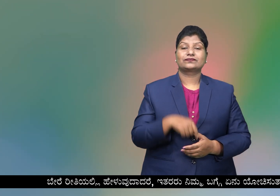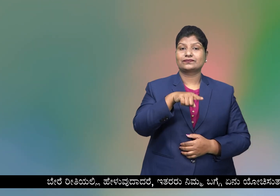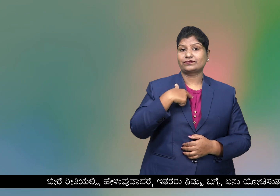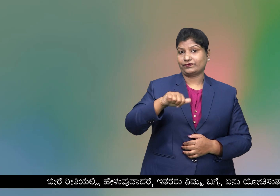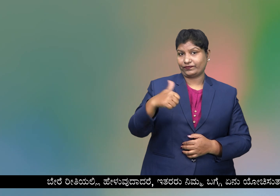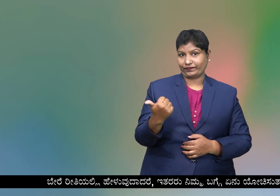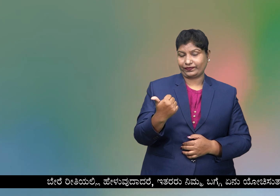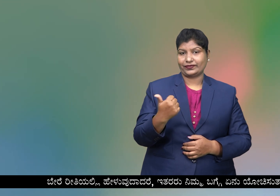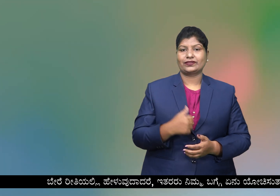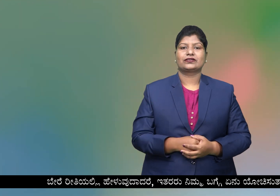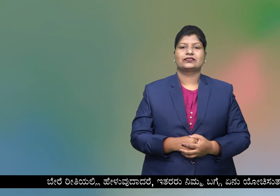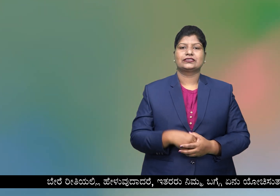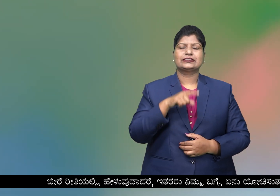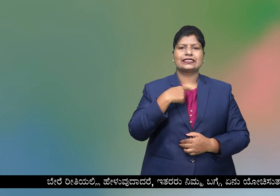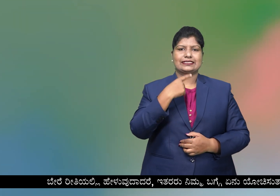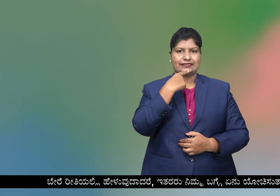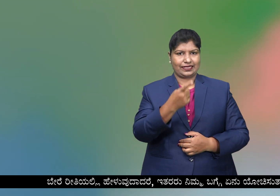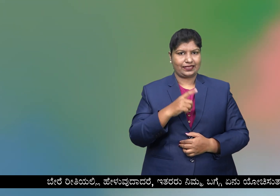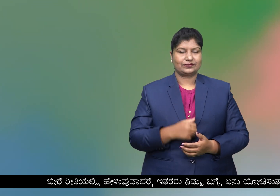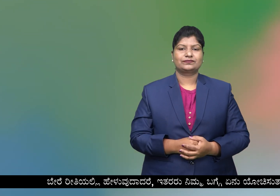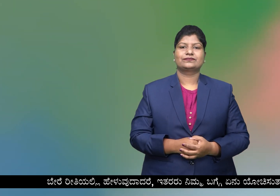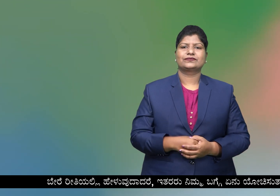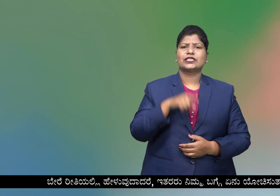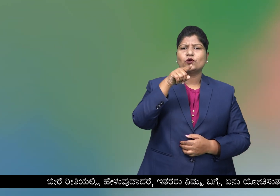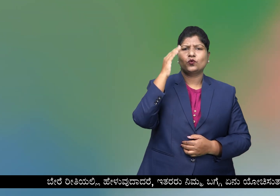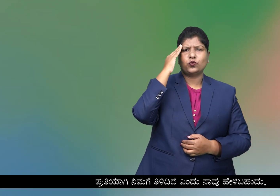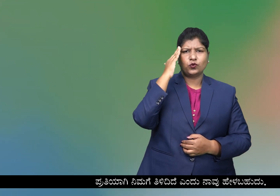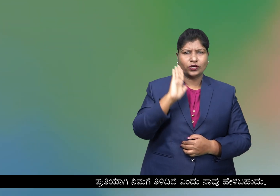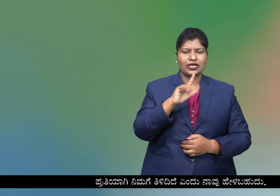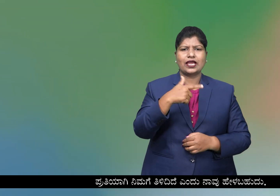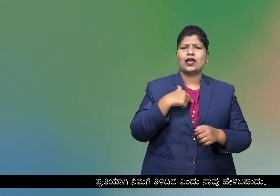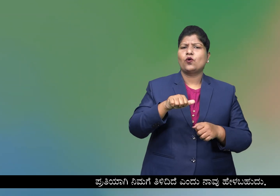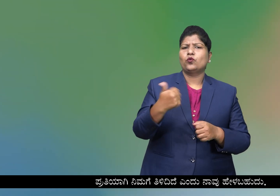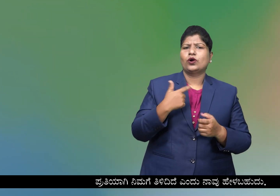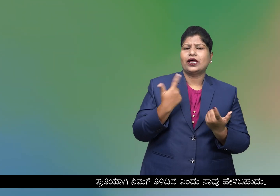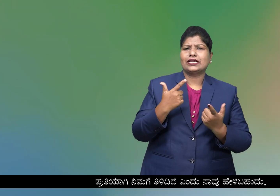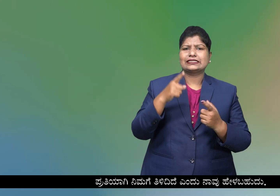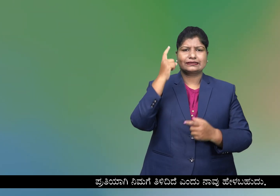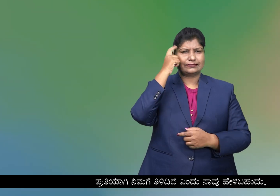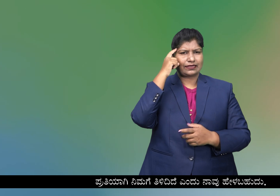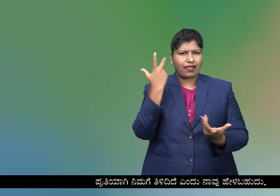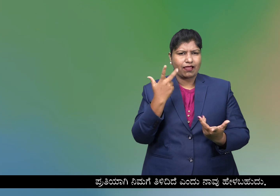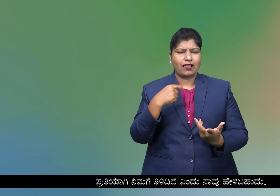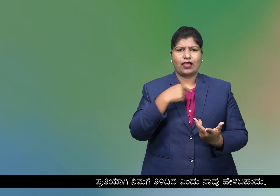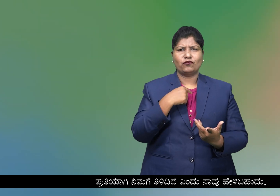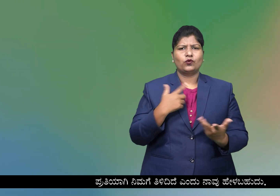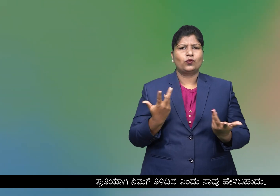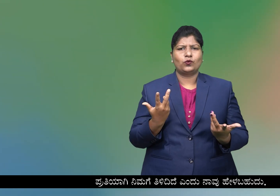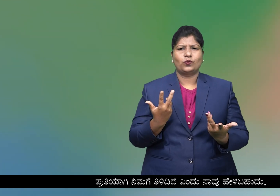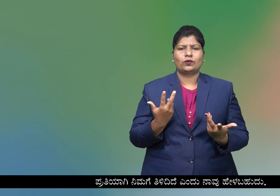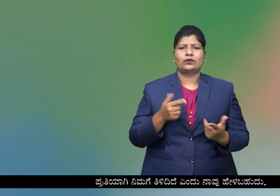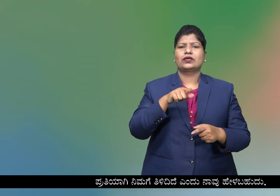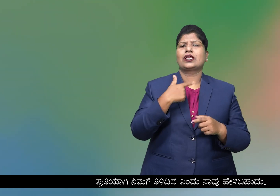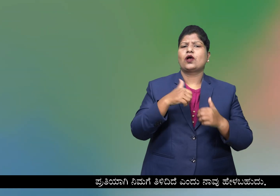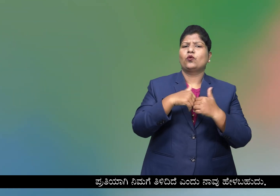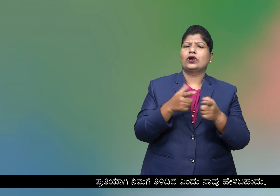ಬೇರೆ ರೀತಿಯಲ್ಲಿ ಹೇಳುವುದಾದ್ರೆ, ಇತರರು ನಿಮ್ಮ ಬಗ್ಗೆ ಏನು ಯೋಚಿಸುತ್ತಾರೆ ಮತ್ತು ಪ್ರತಿಯಾಗಿ ನಿಮಗೆ ತಿಳಿದಿದೆ ಎಂದು ನಾವು ಹೇಳಬಹುದು.